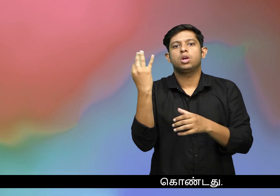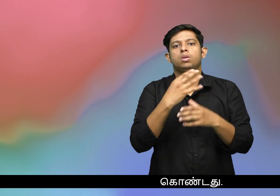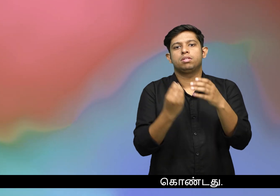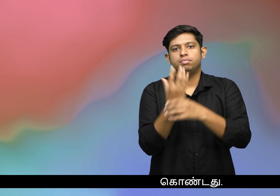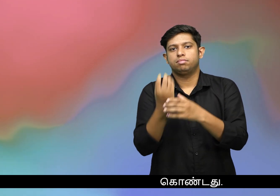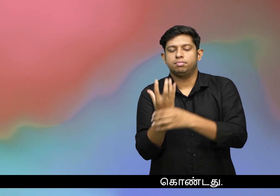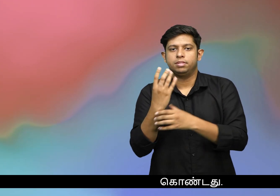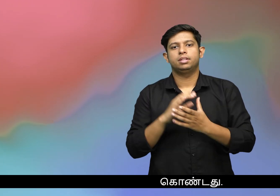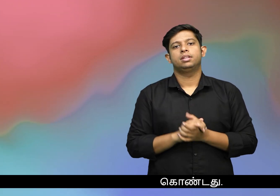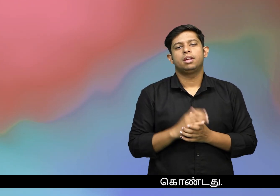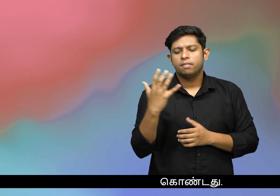கொண்டது.